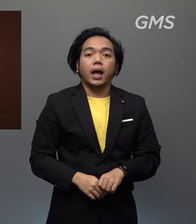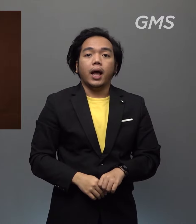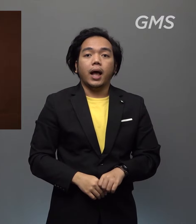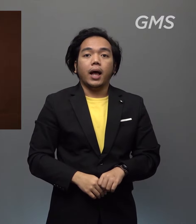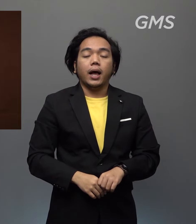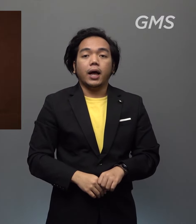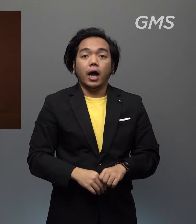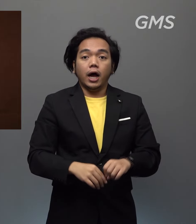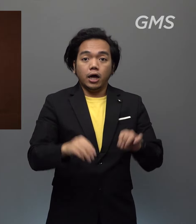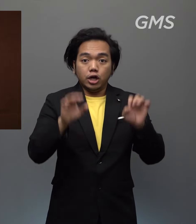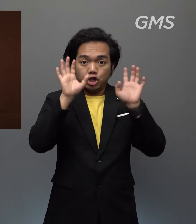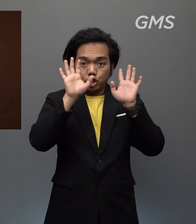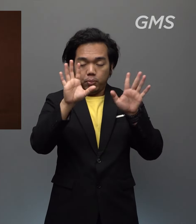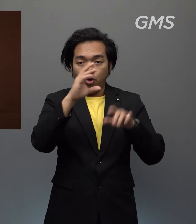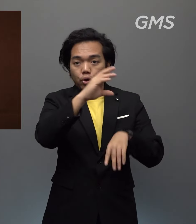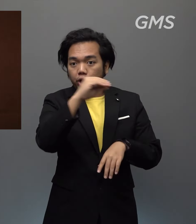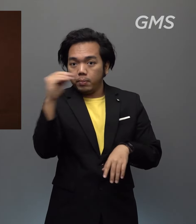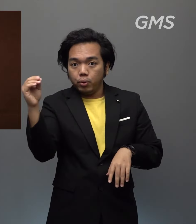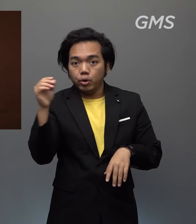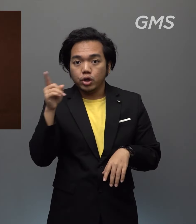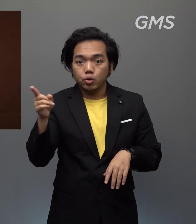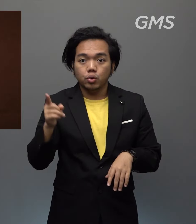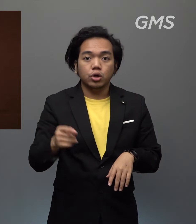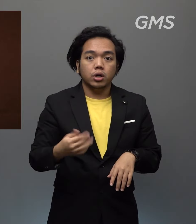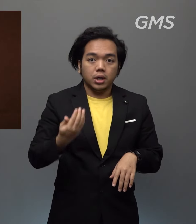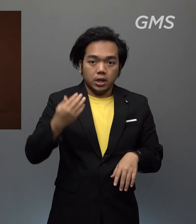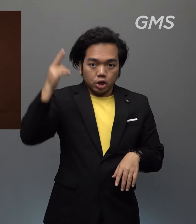Lalu 10.000 orang itu waktunya turun untuk minum.